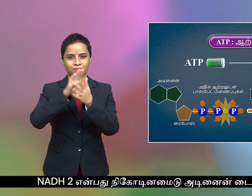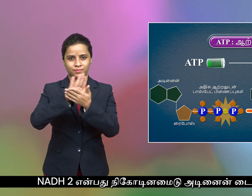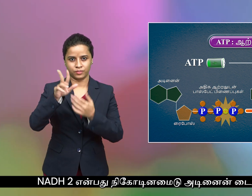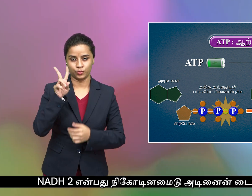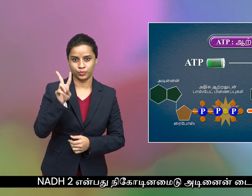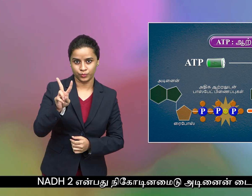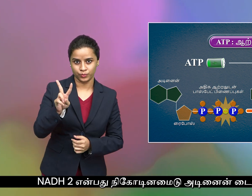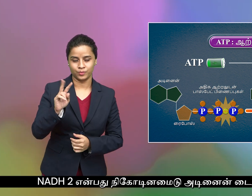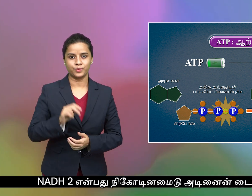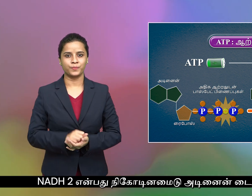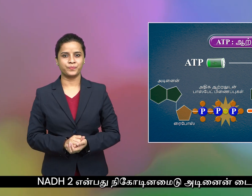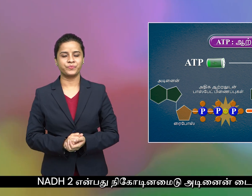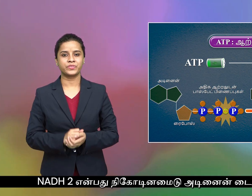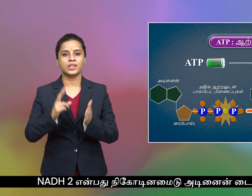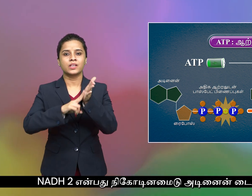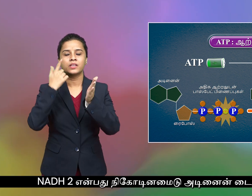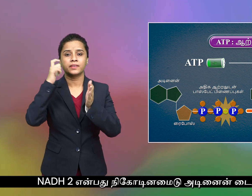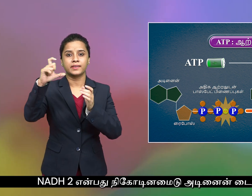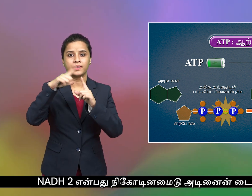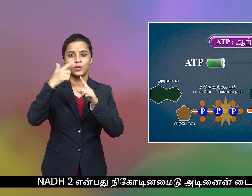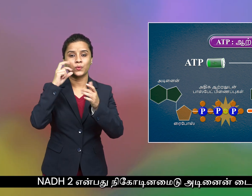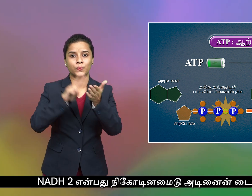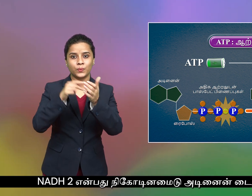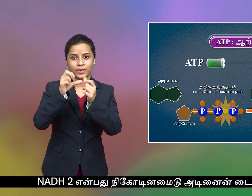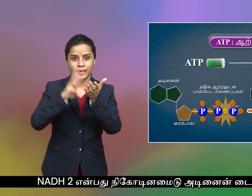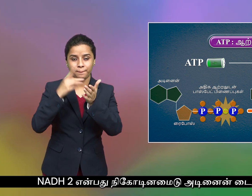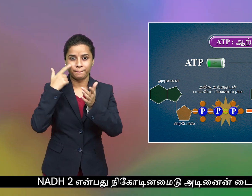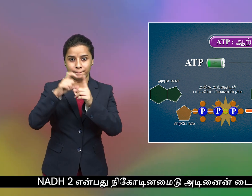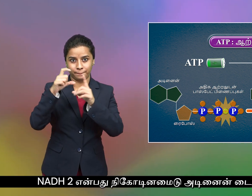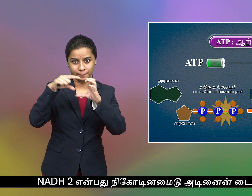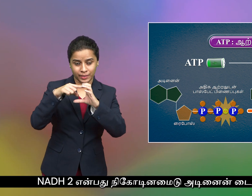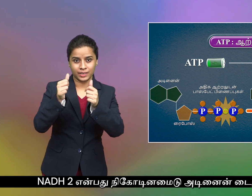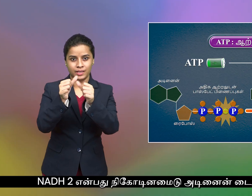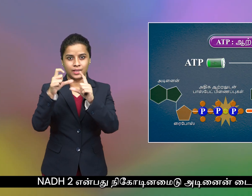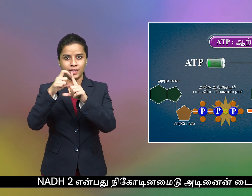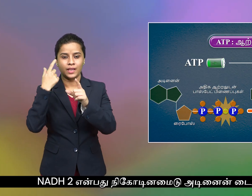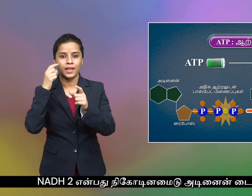NADH2 என்பது நிக்கோட்டினமைடு அடினனைன் டைநியூக்ளியோடைடு.